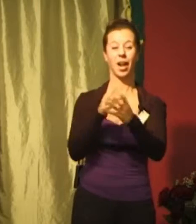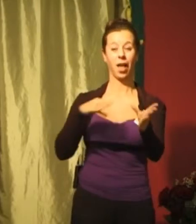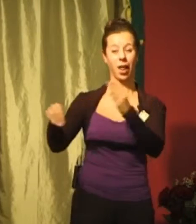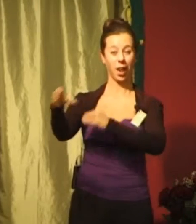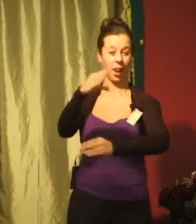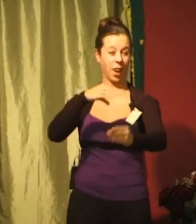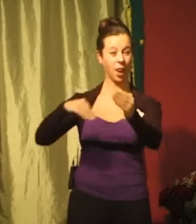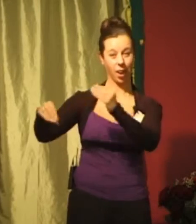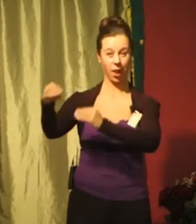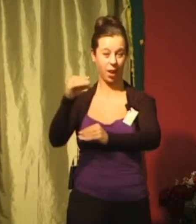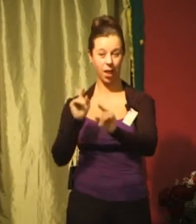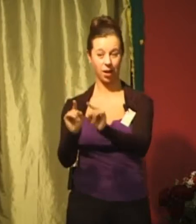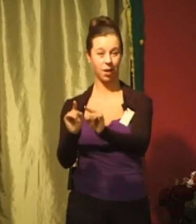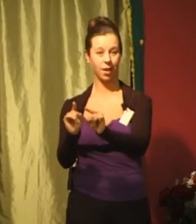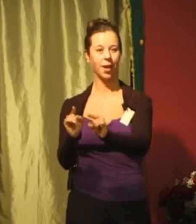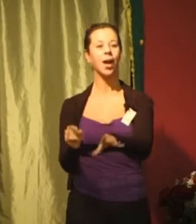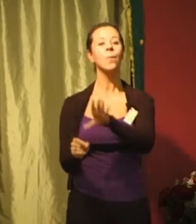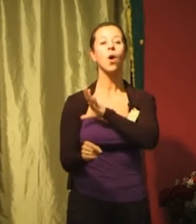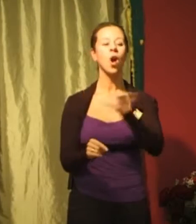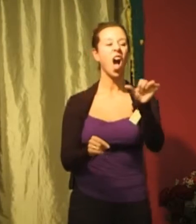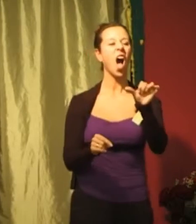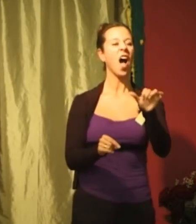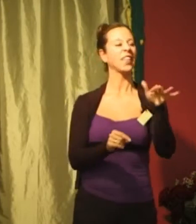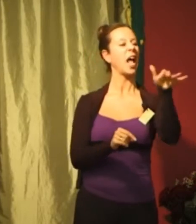zozeer door de oprichters, maar wel door de andere